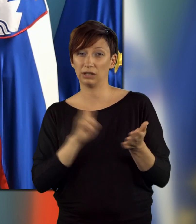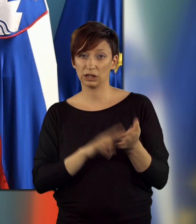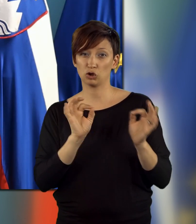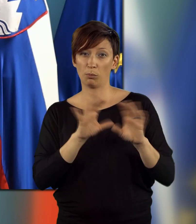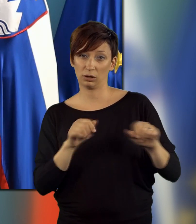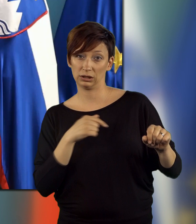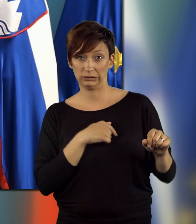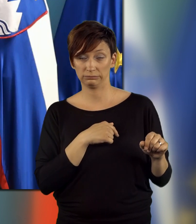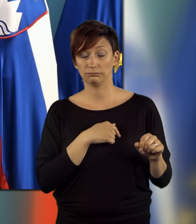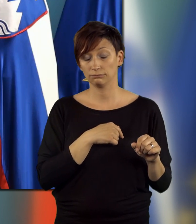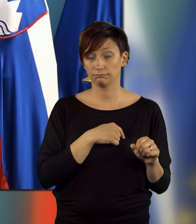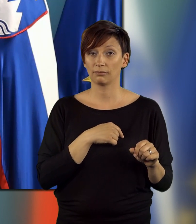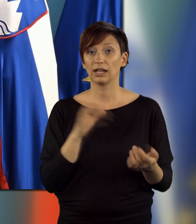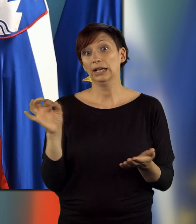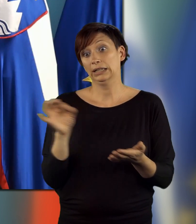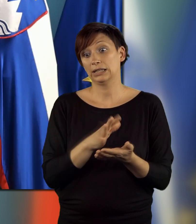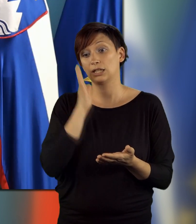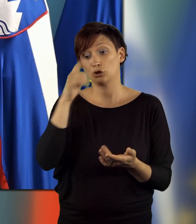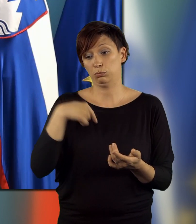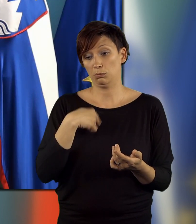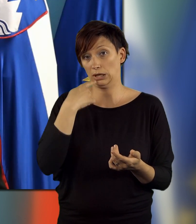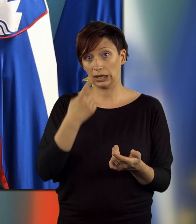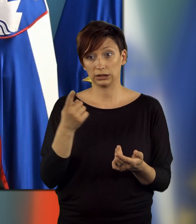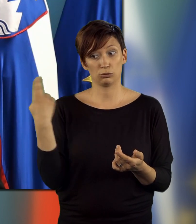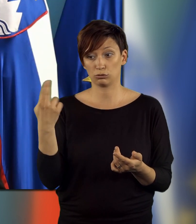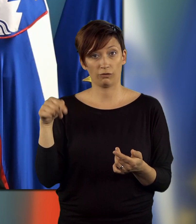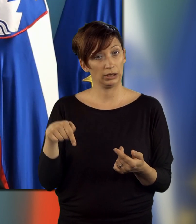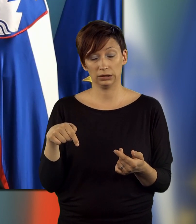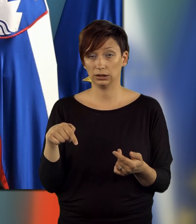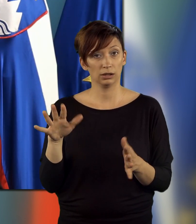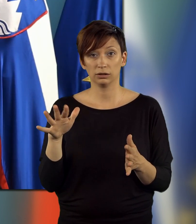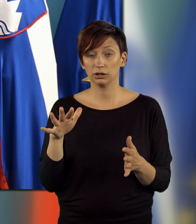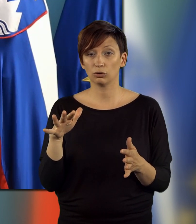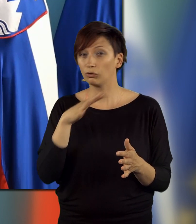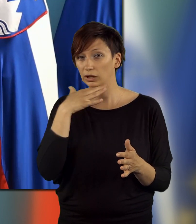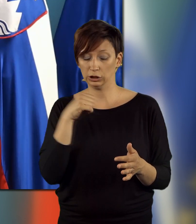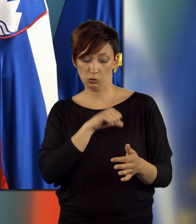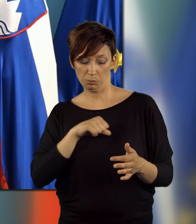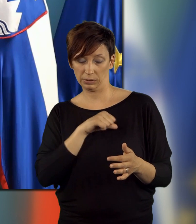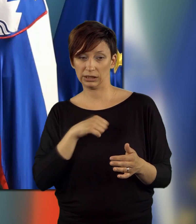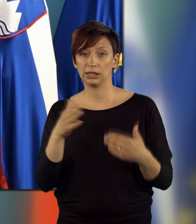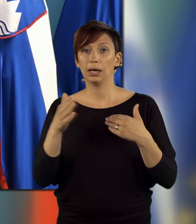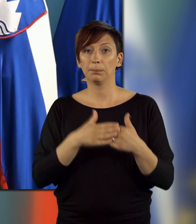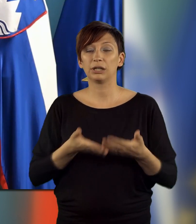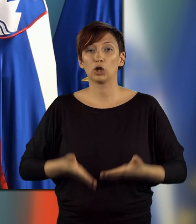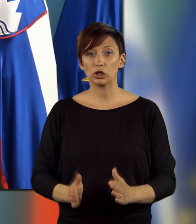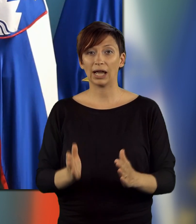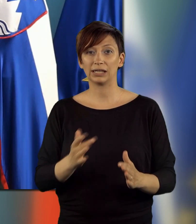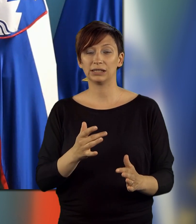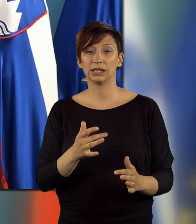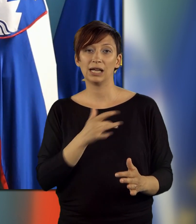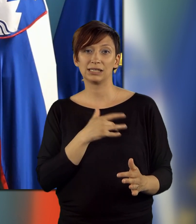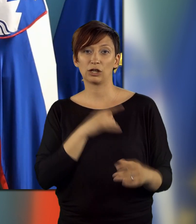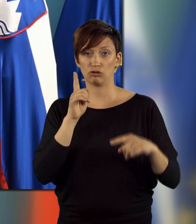kakovosten in zanesljiv. In na srečo, bom rekla, v Sloveniji seveda nimamo toliko teh posegov in